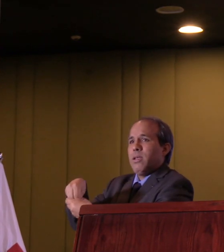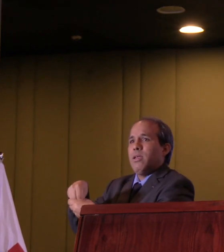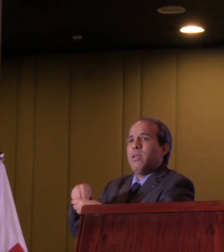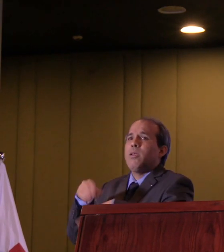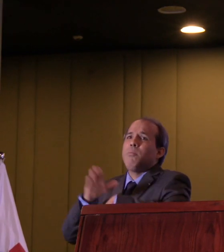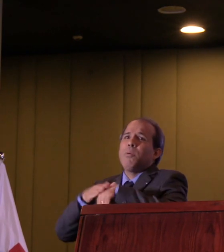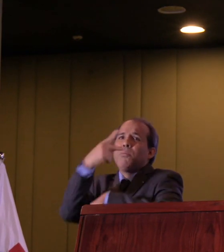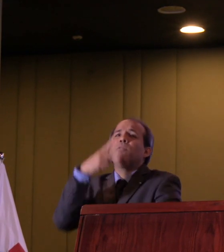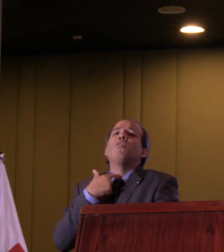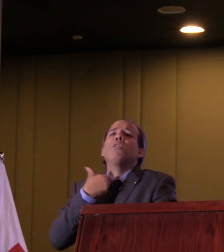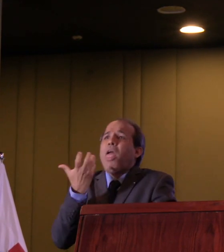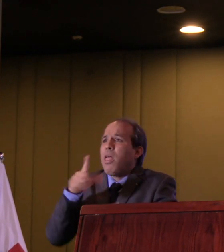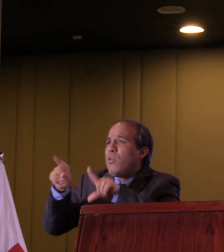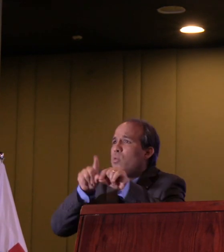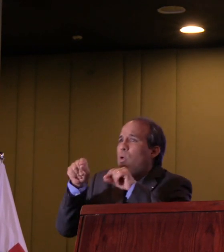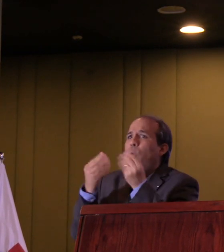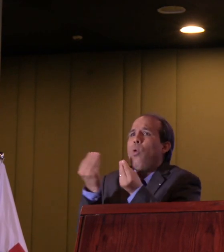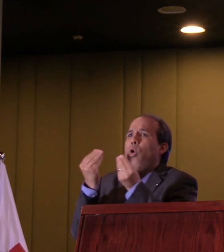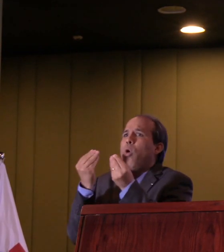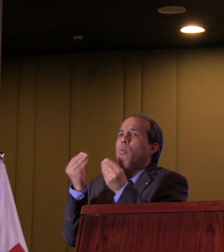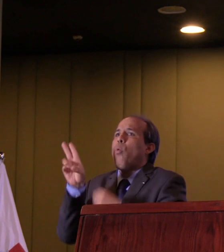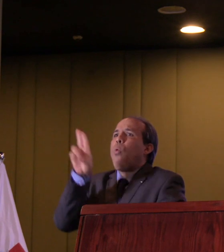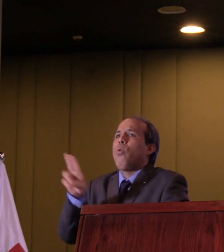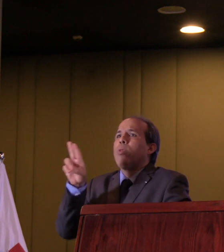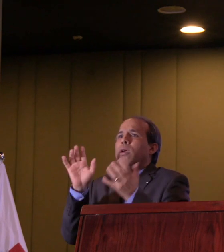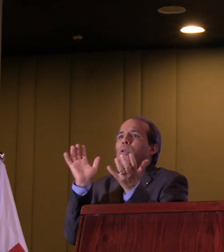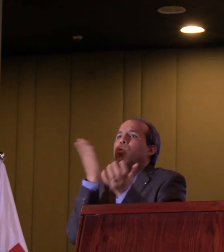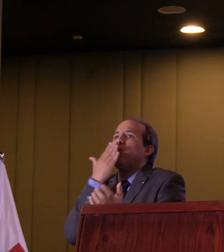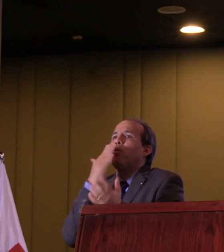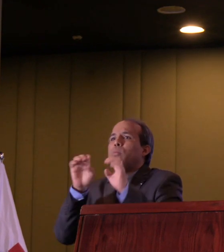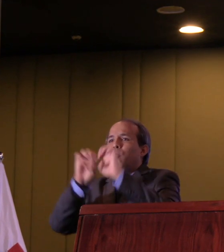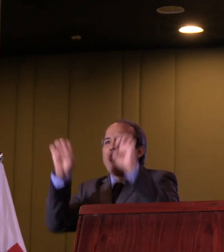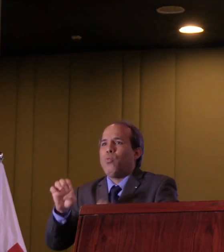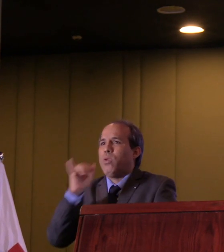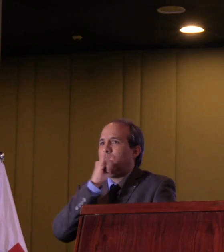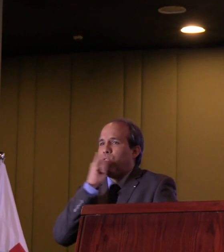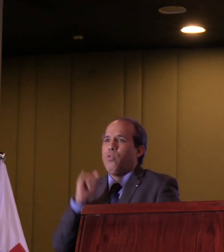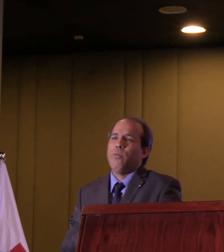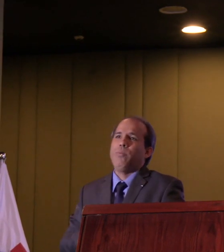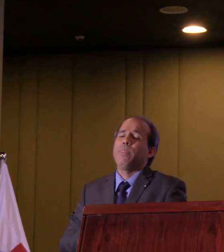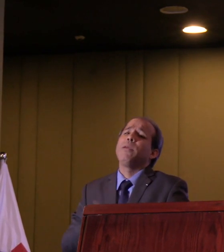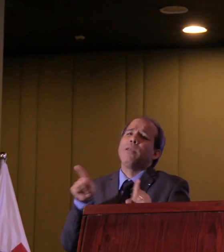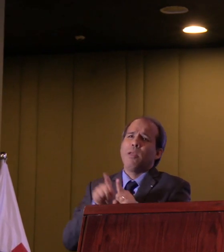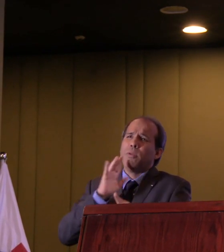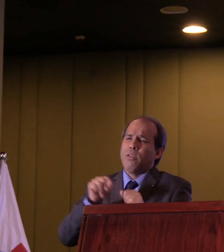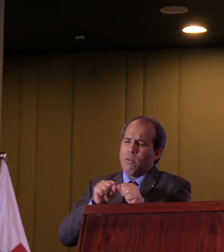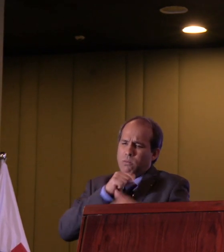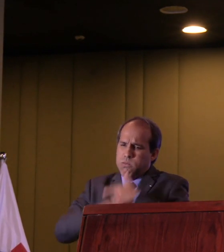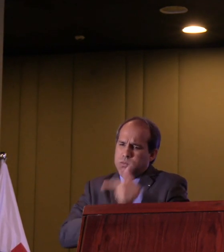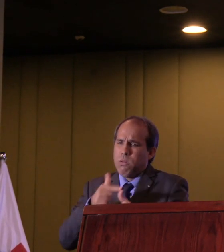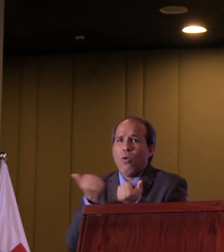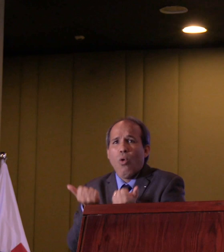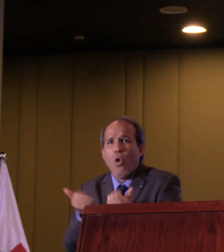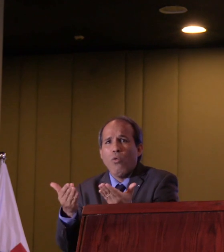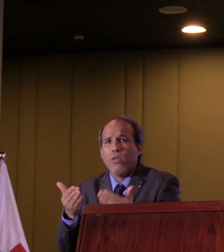fazer suas escolhas de suprimento de energia. Temos trabalhado também para garantir ao